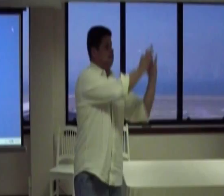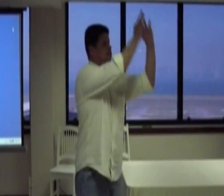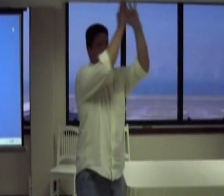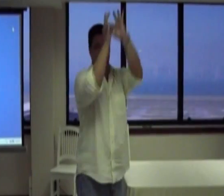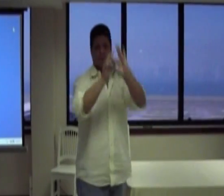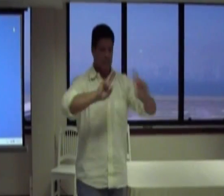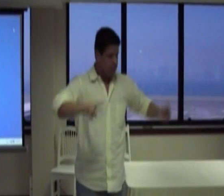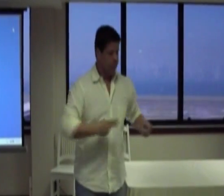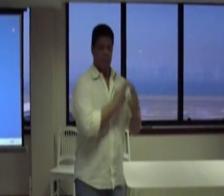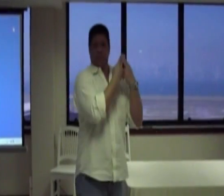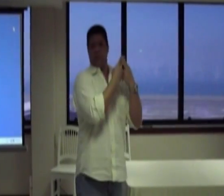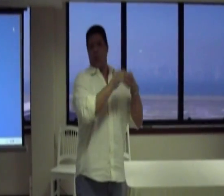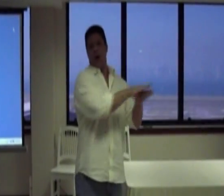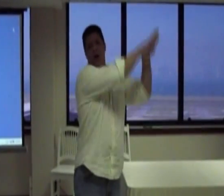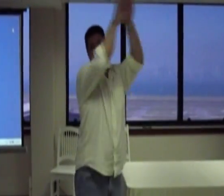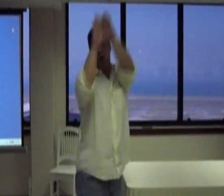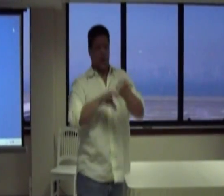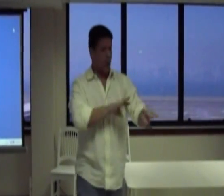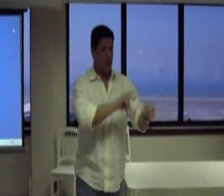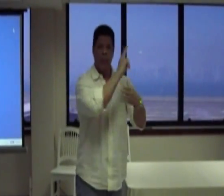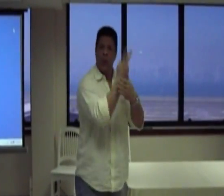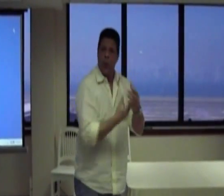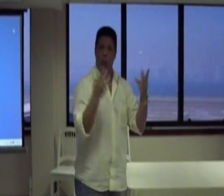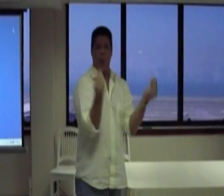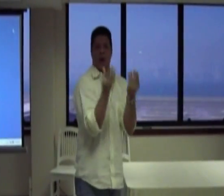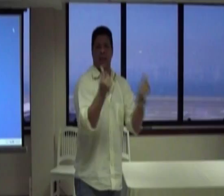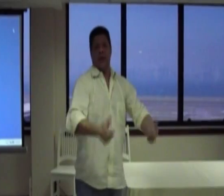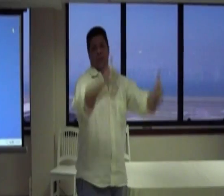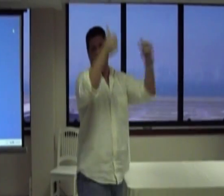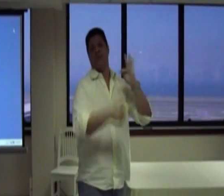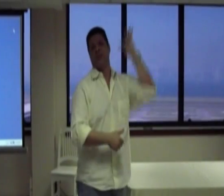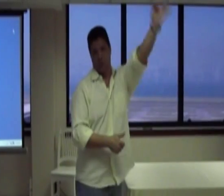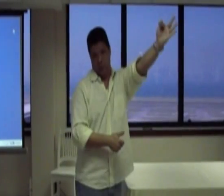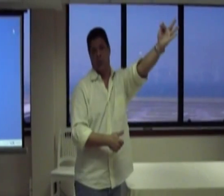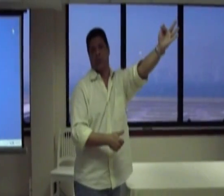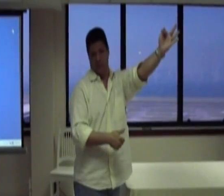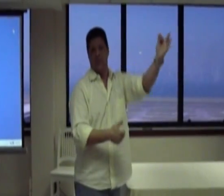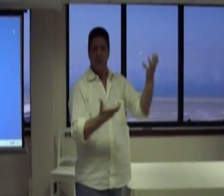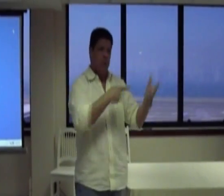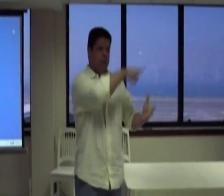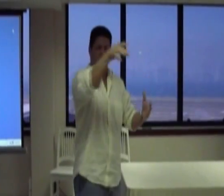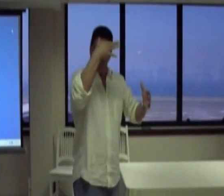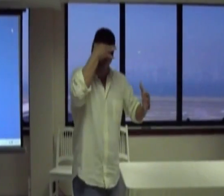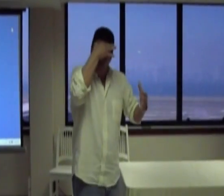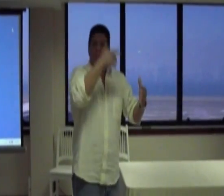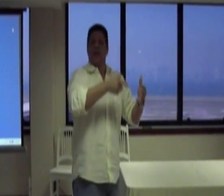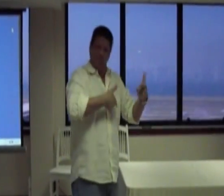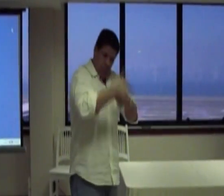nível nacional fizemos as colocações, pegamos, né, e é um direito nosso enquanto cidadão, enquanto ser